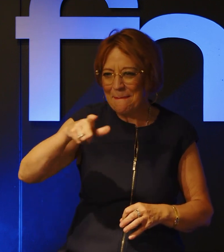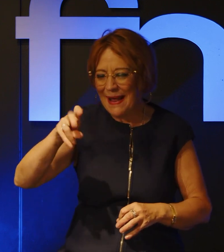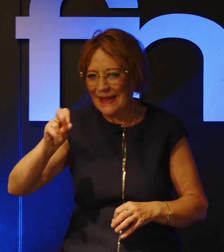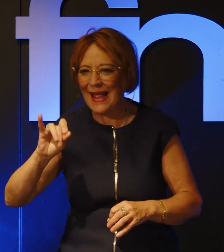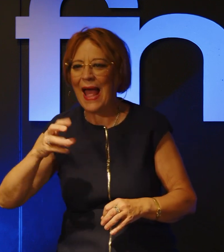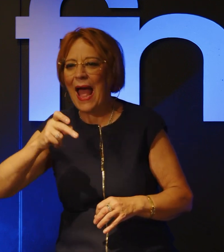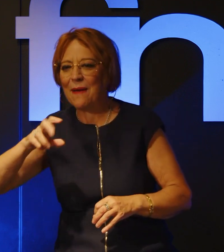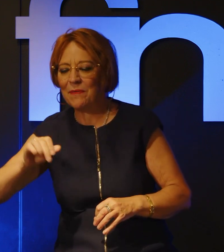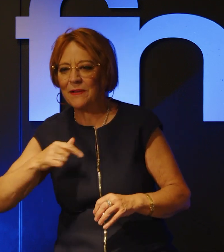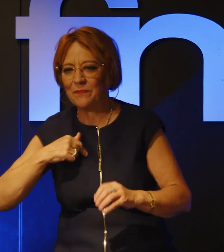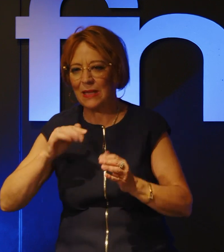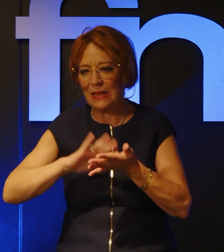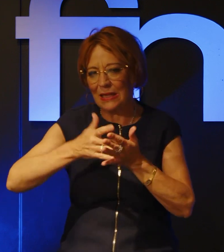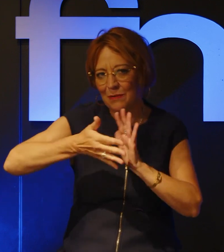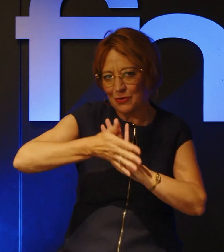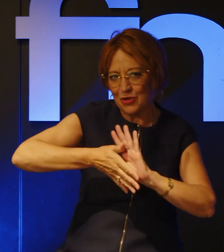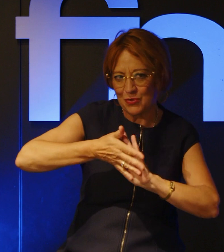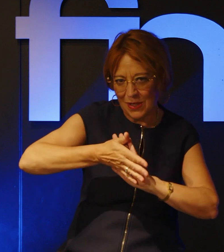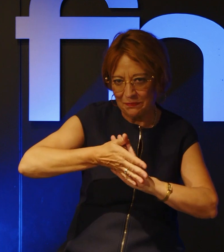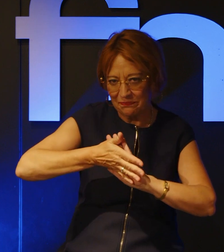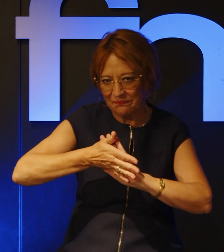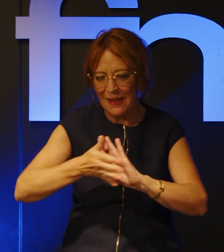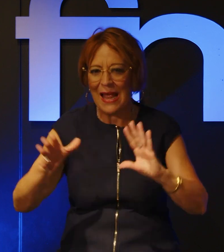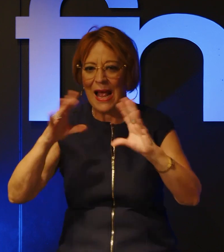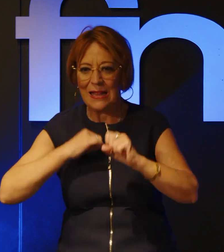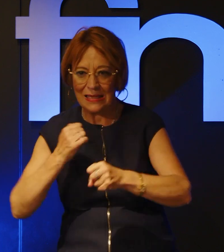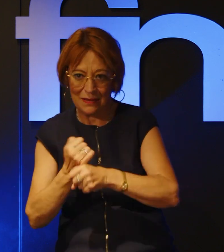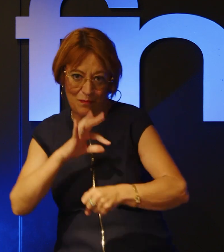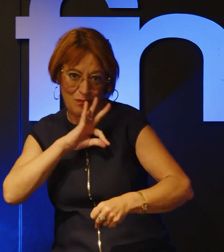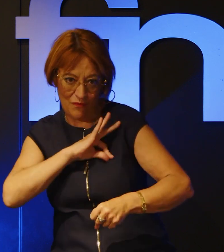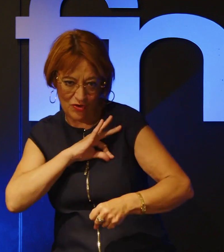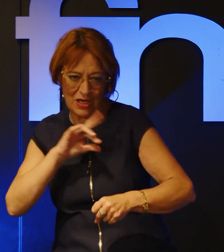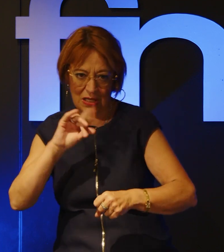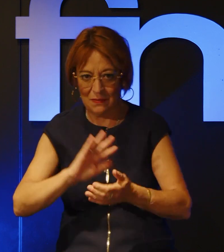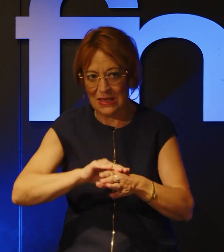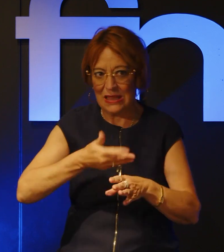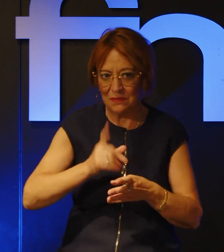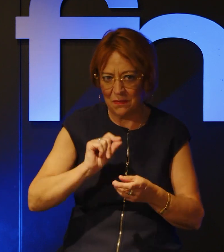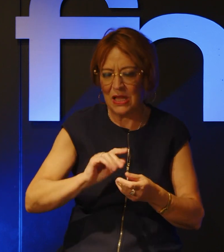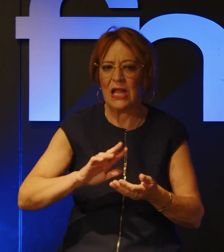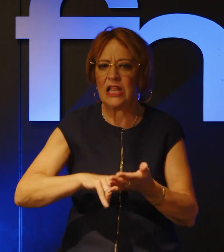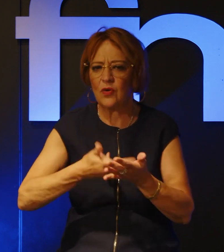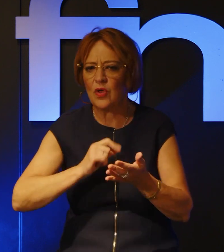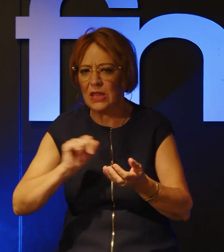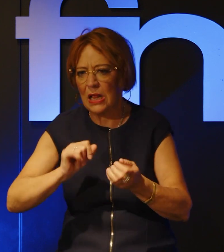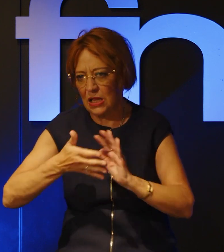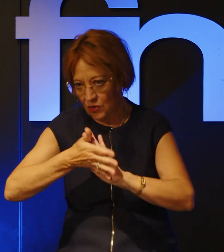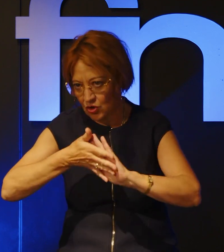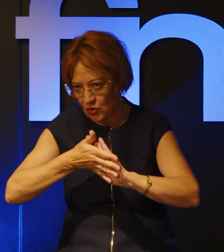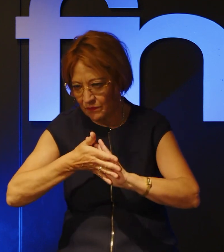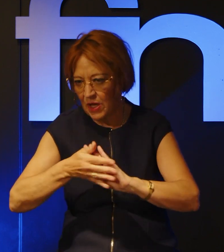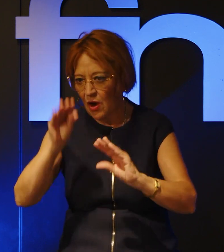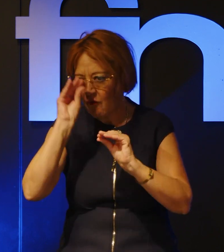intérprete de língua gestual Portuguesa que para além das suas funções profissionais enquanto intérprete e tradutora de língua gestual portuguesa